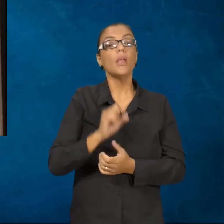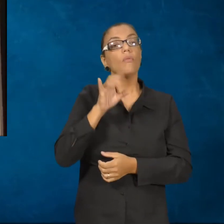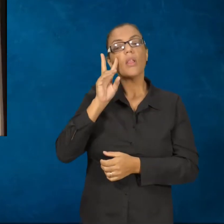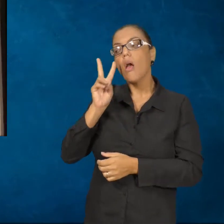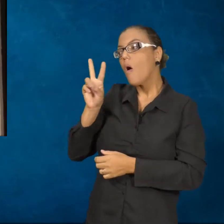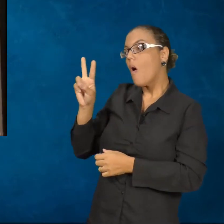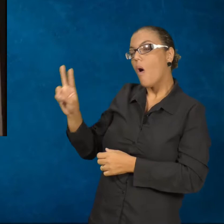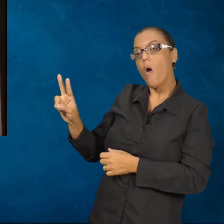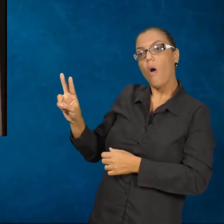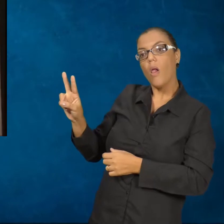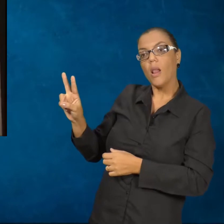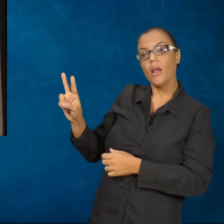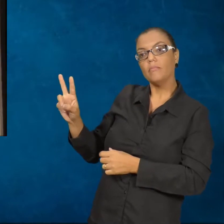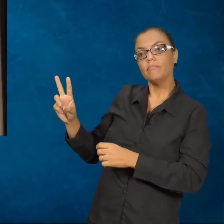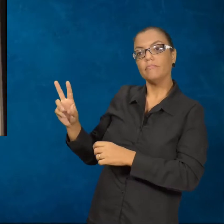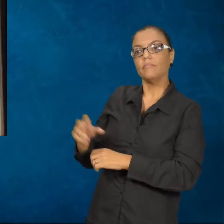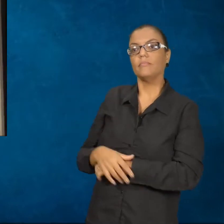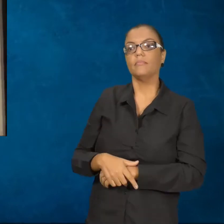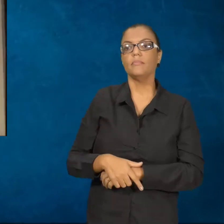Se você olhar...